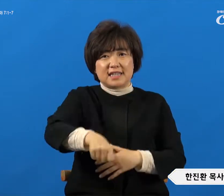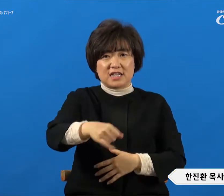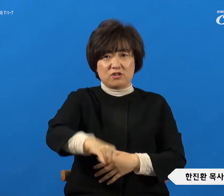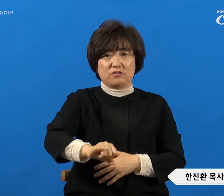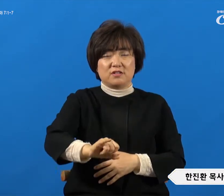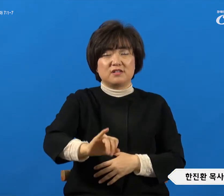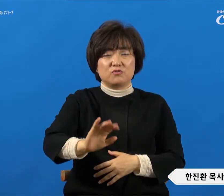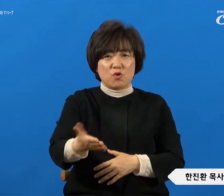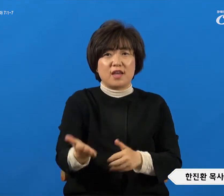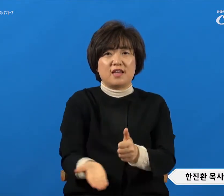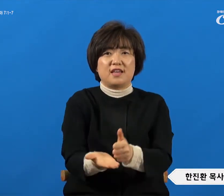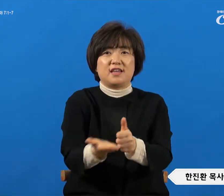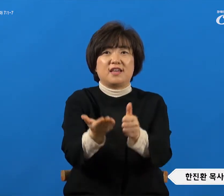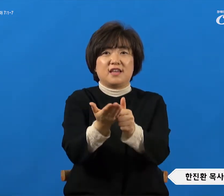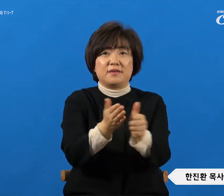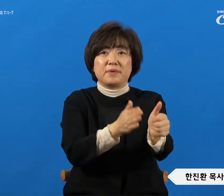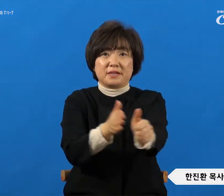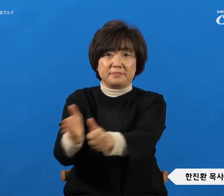바랍니다.